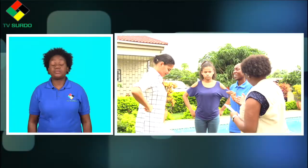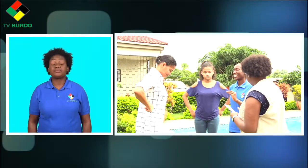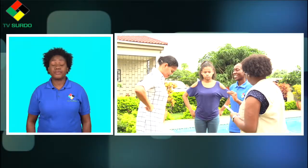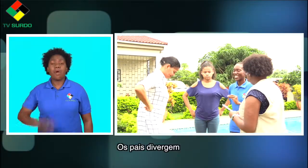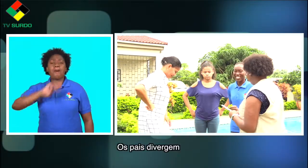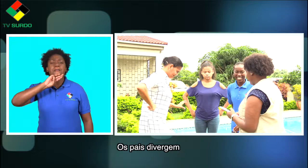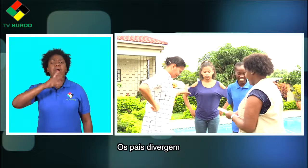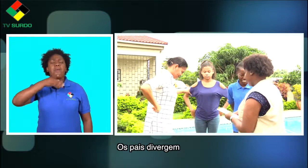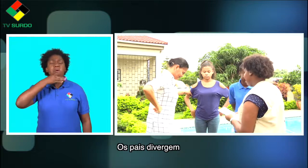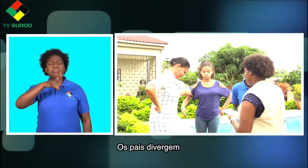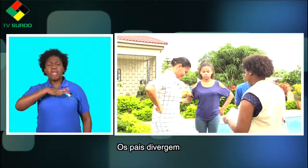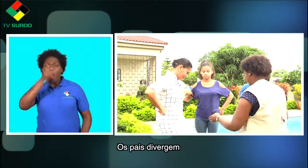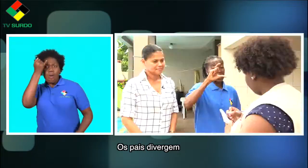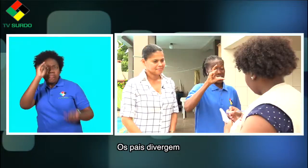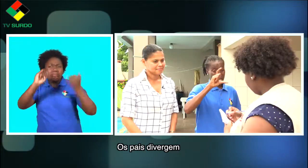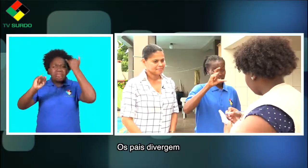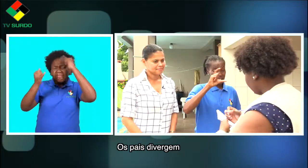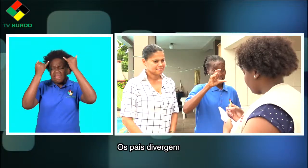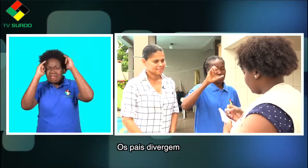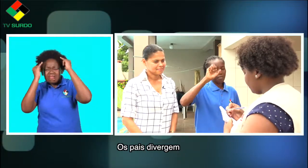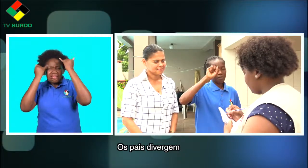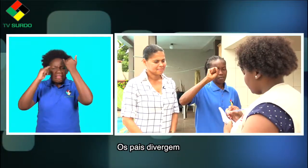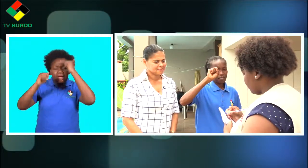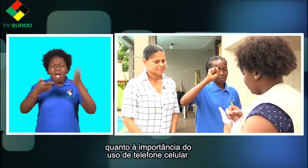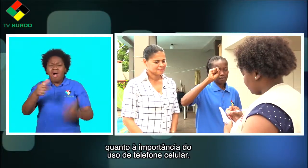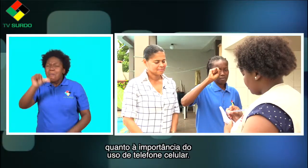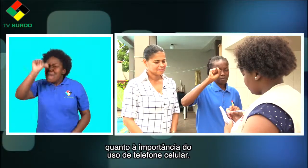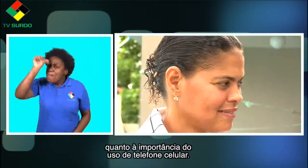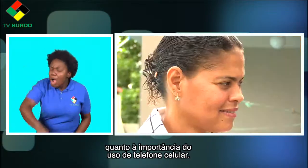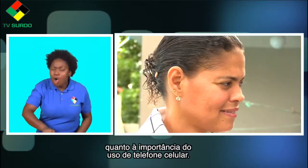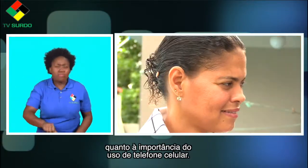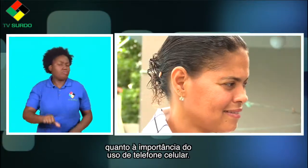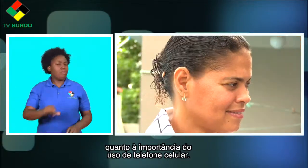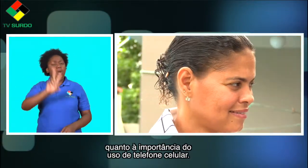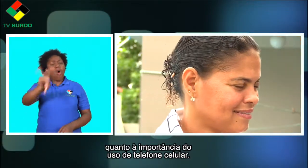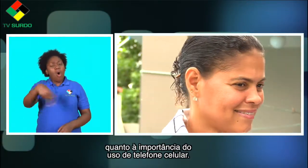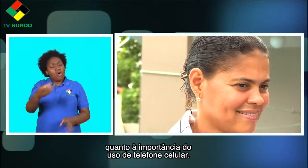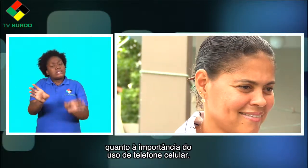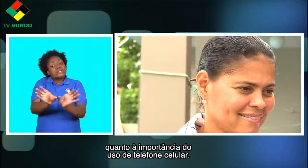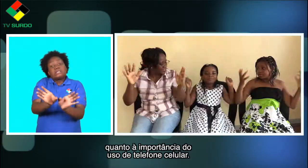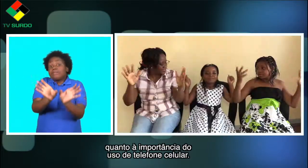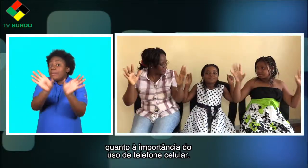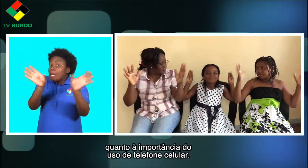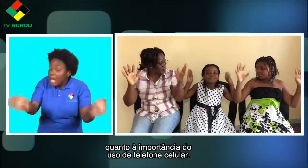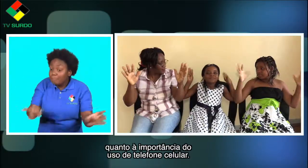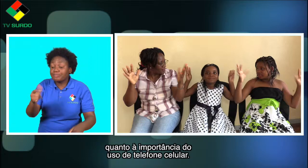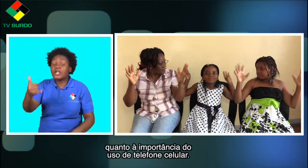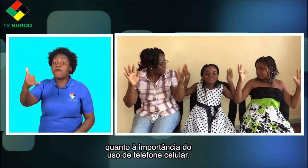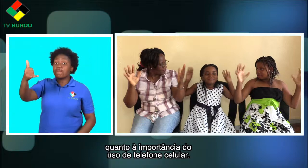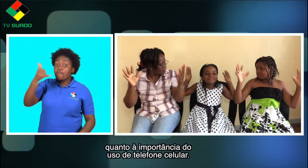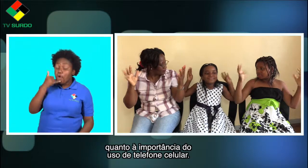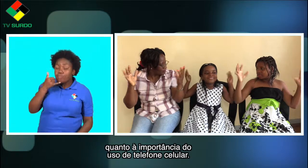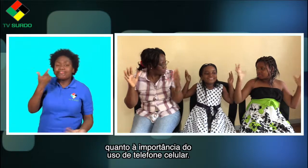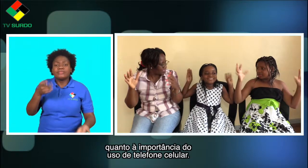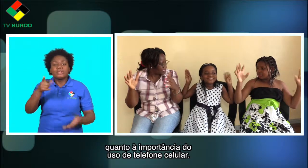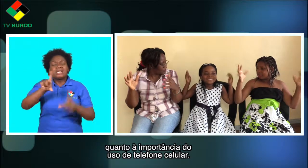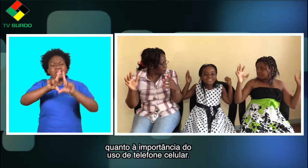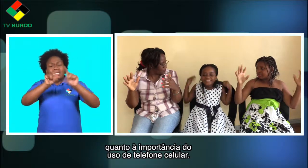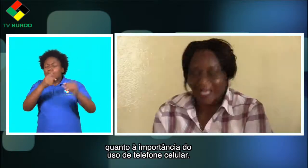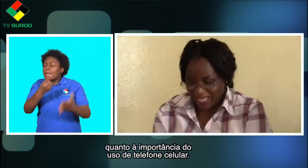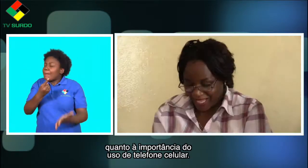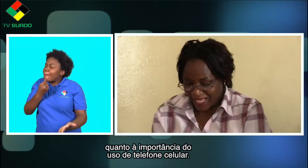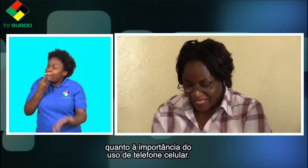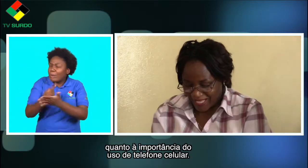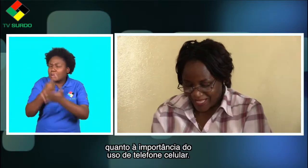Os pais divergem quanto à importância do uso